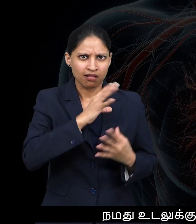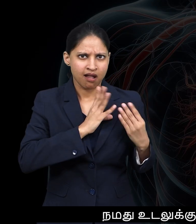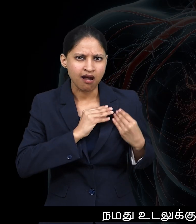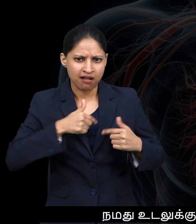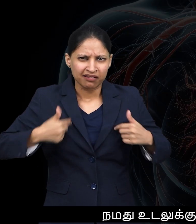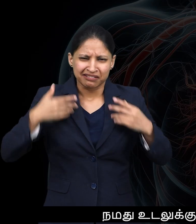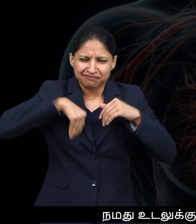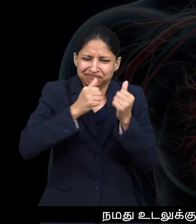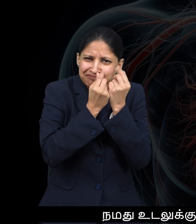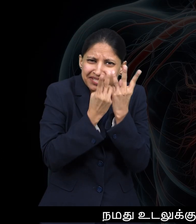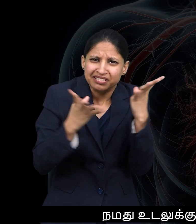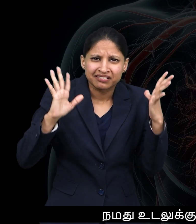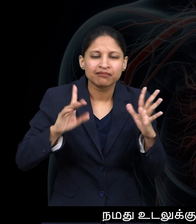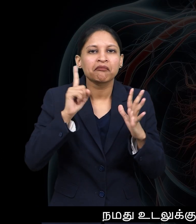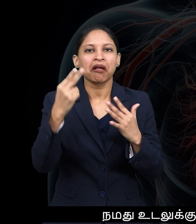பல உறுப்புகள் உள்ளன.